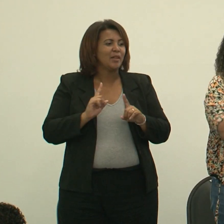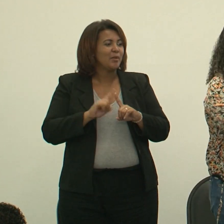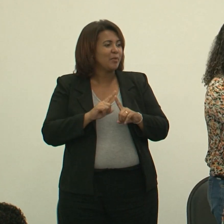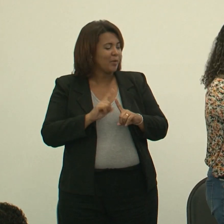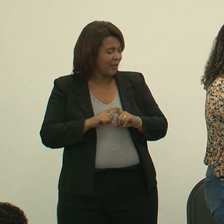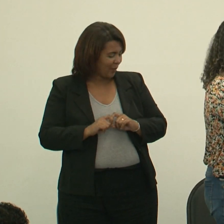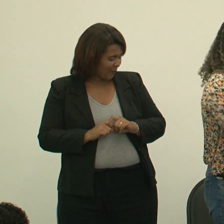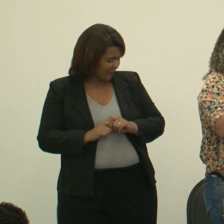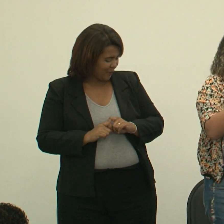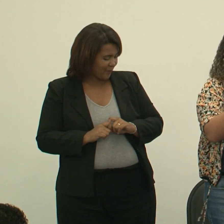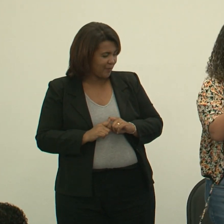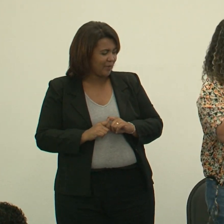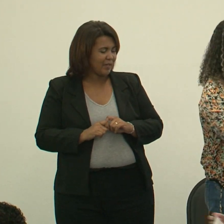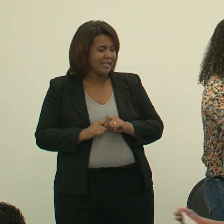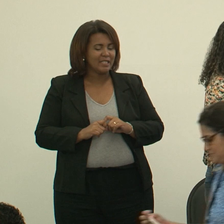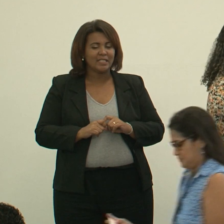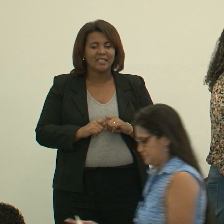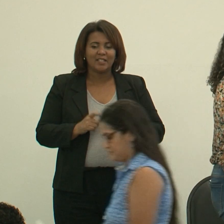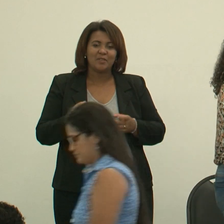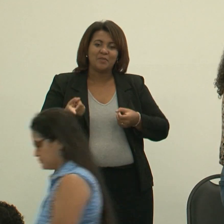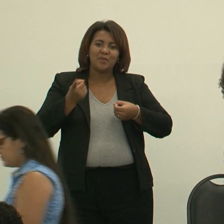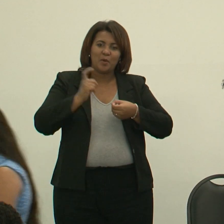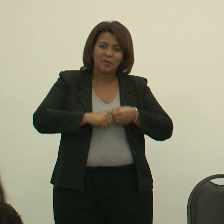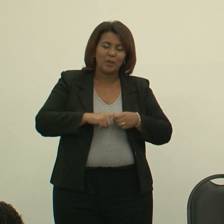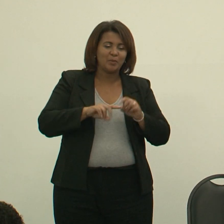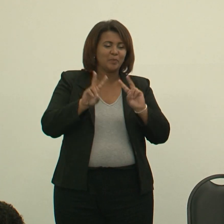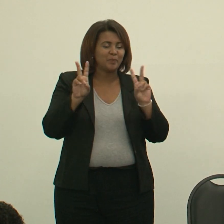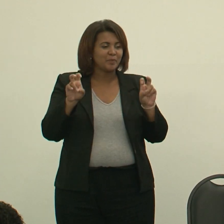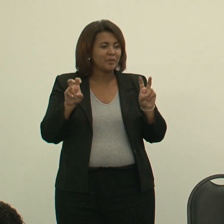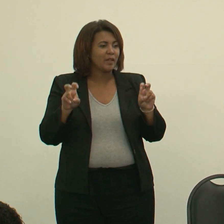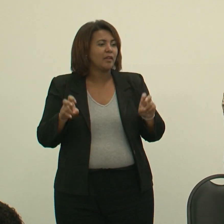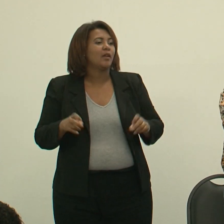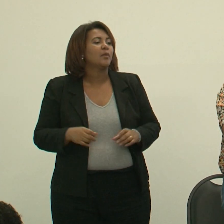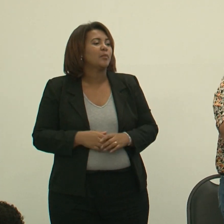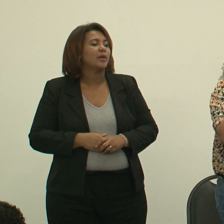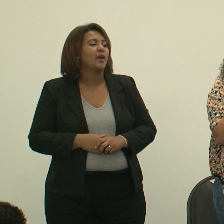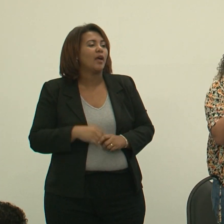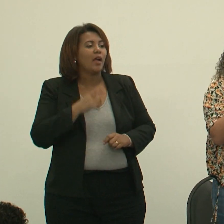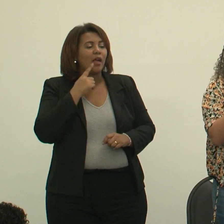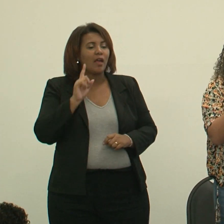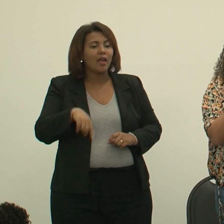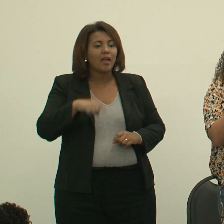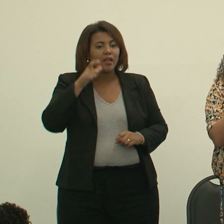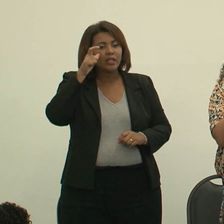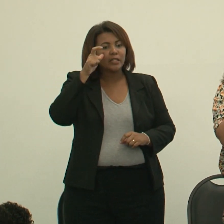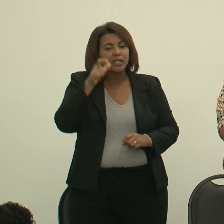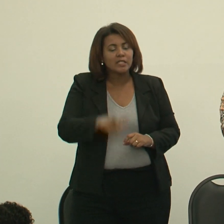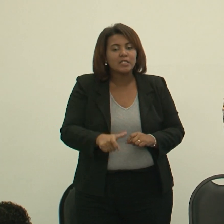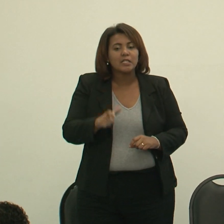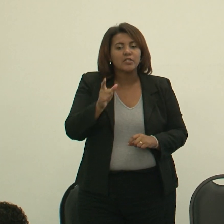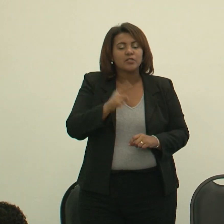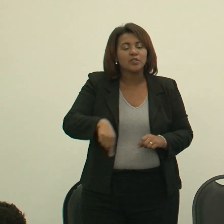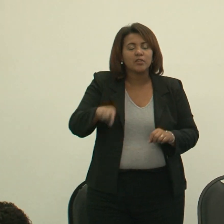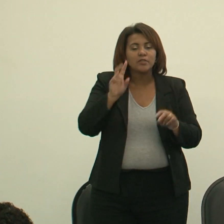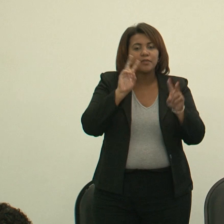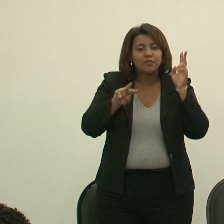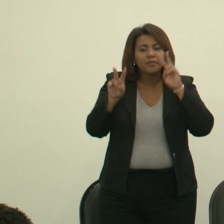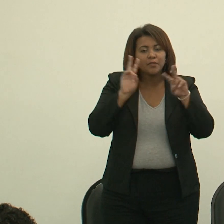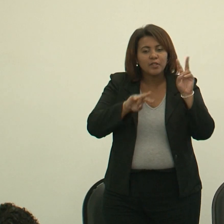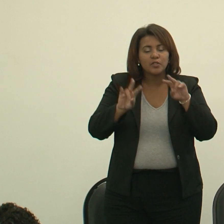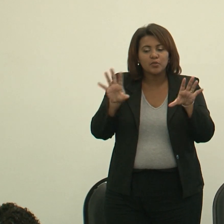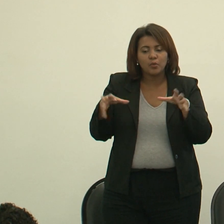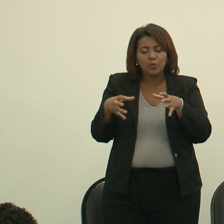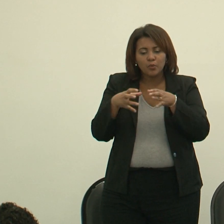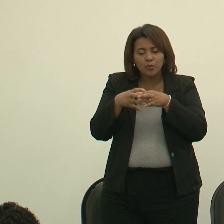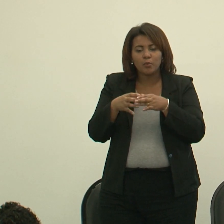Mas aí, voltando ao assunto, o que é interessante é que a gente tem visto que os grupos tendem a se